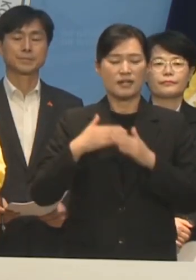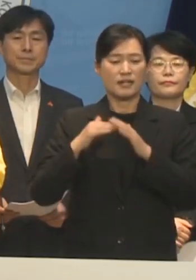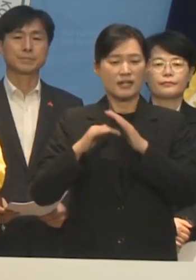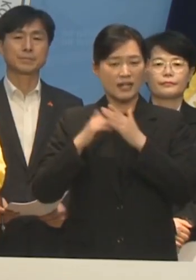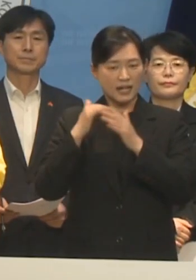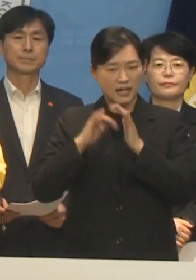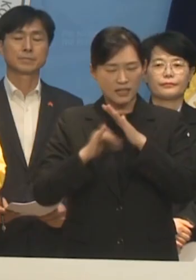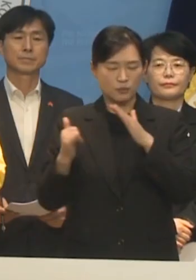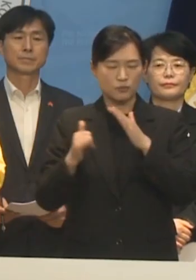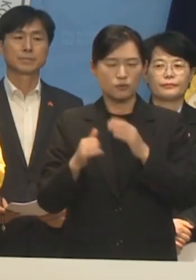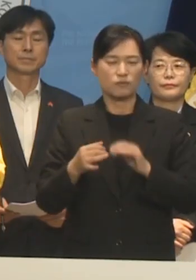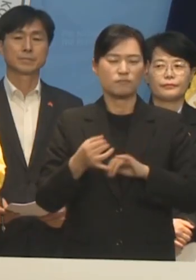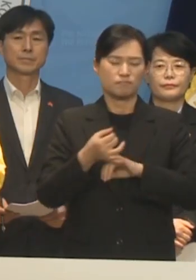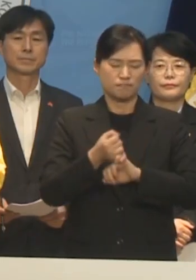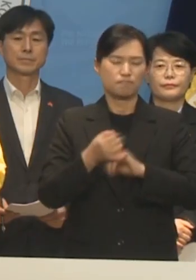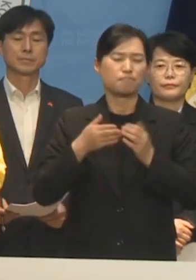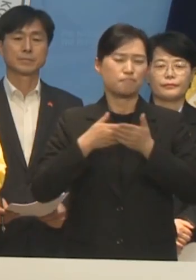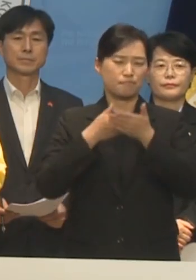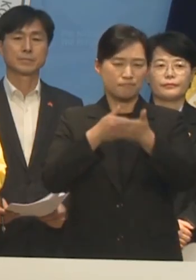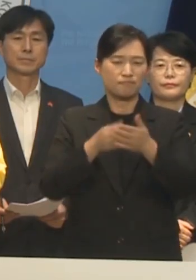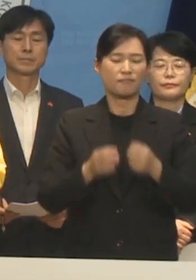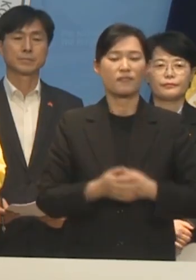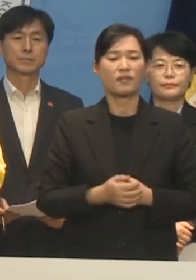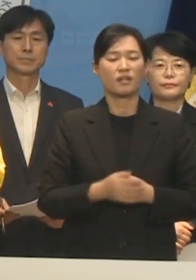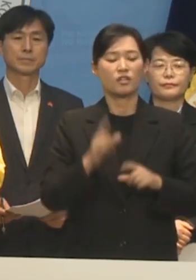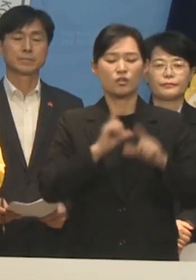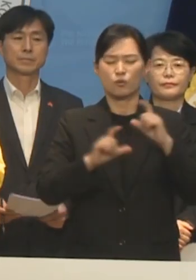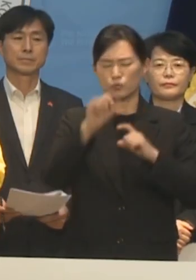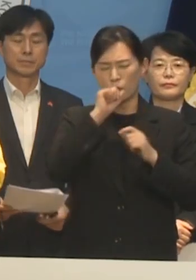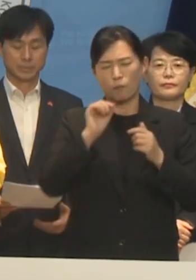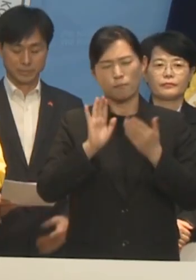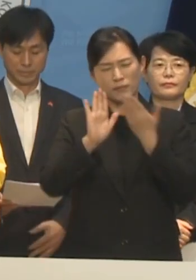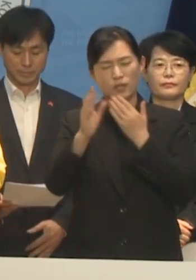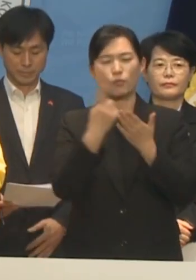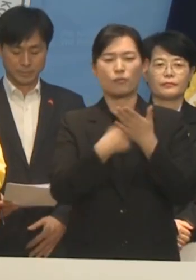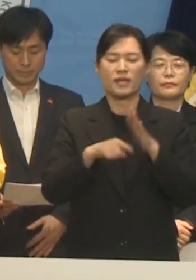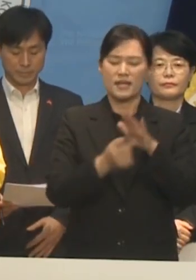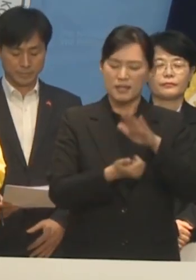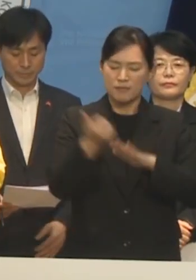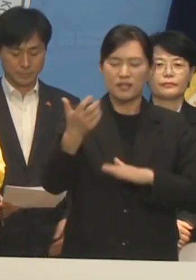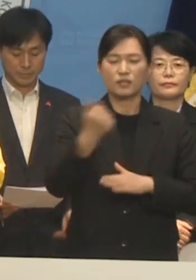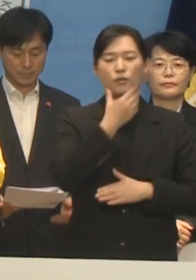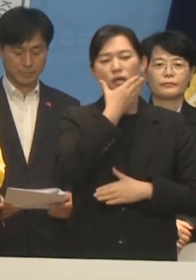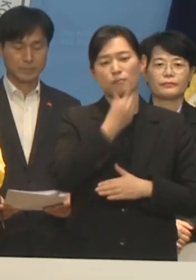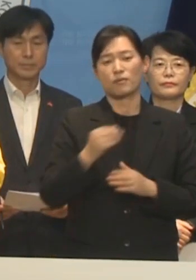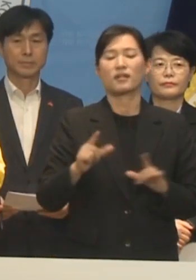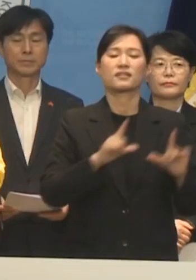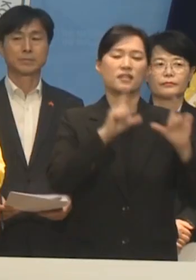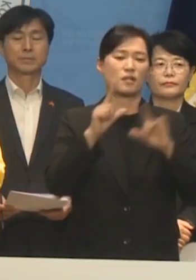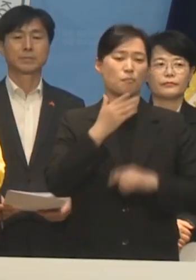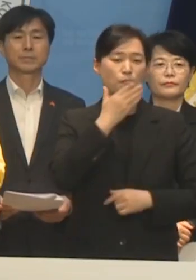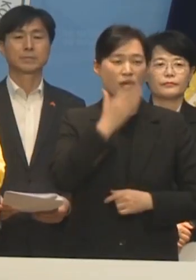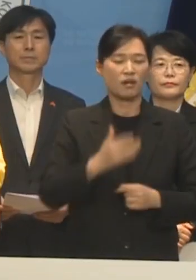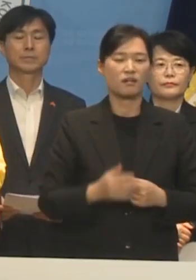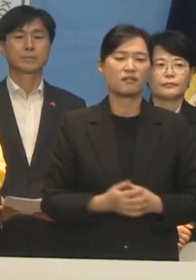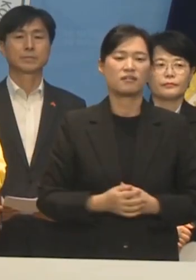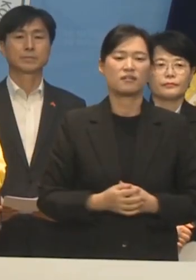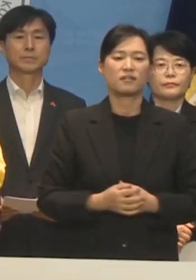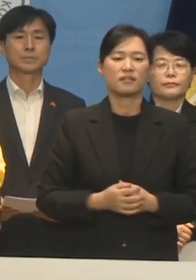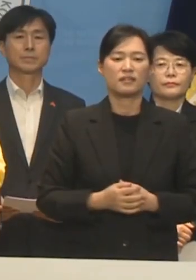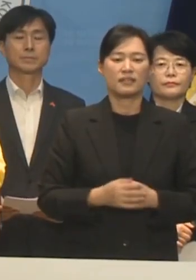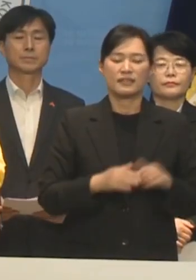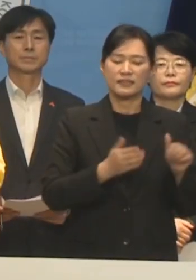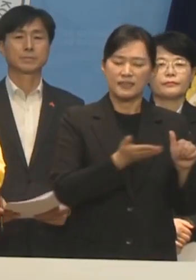분명하게 요구하는 바입니다. 그래야만 더 나은 미래를 위해 희망을 가지고 행복을 이루며 살아갈 수 있을 것이고